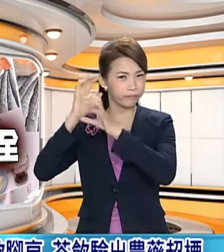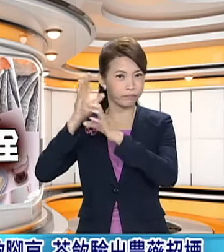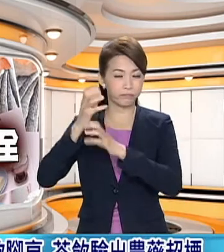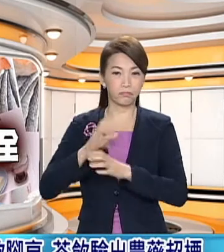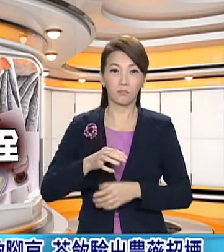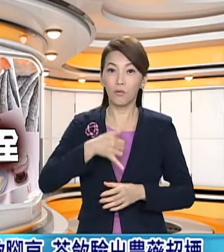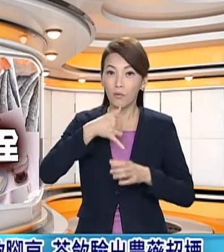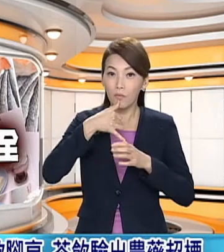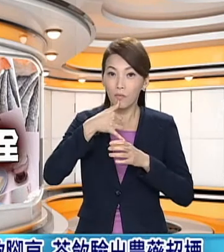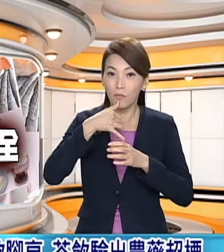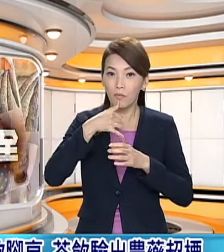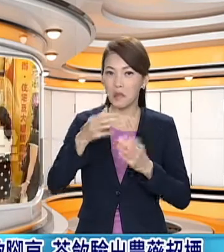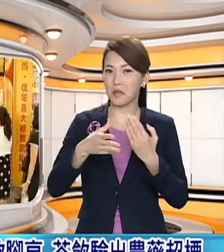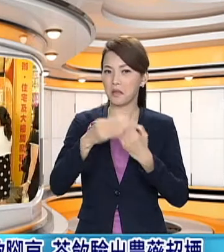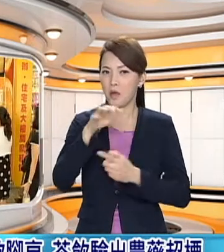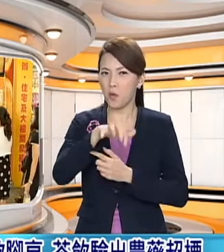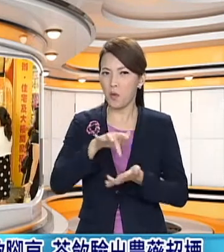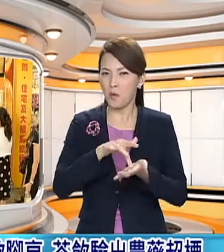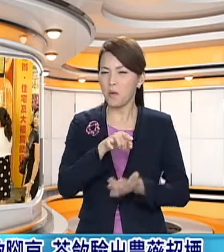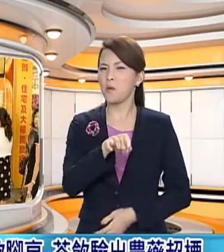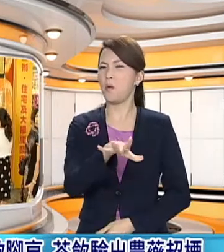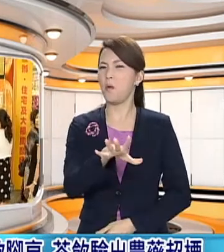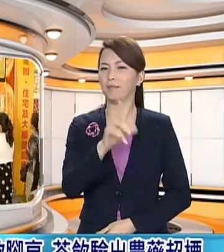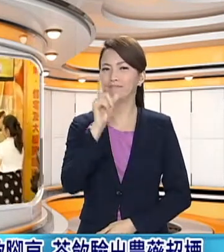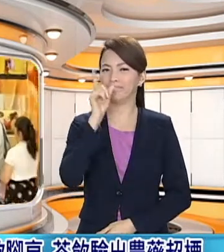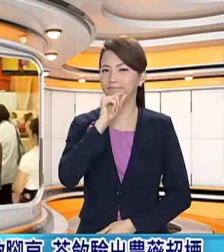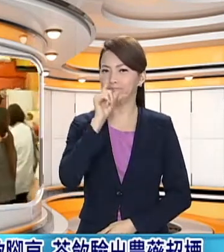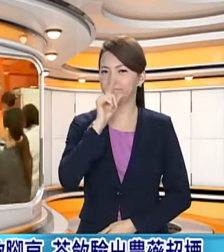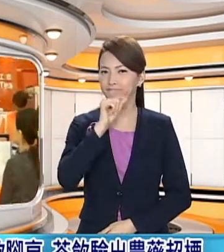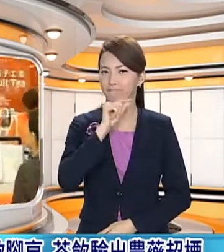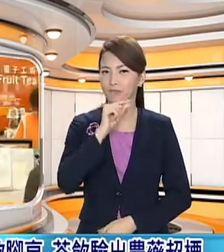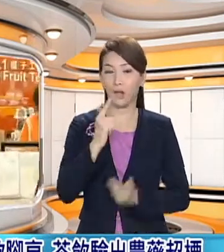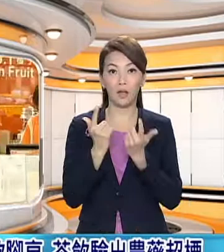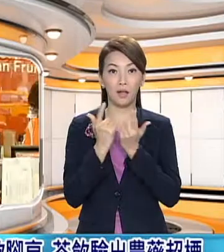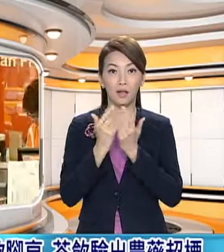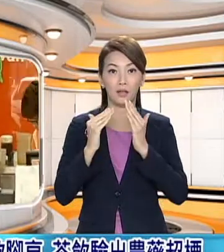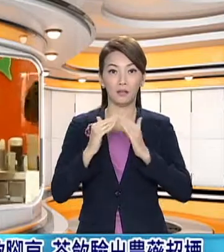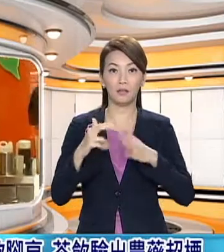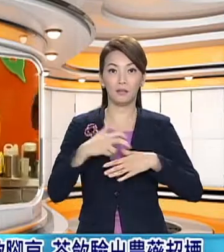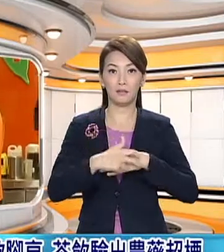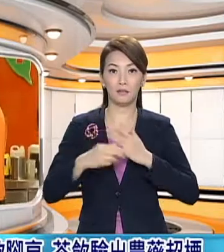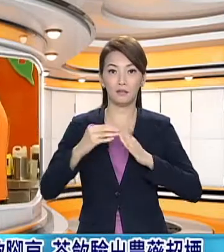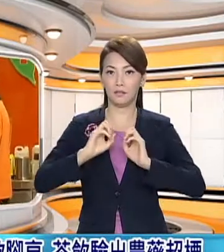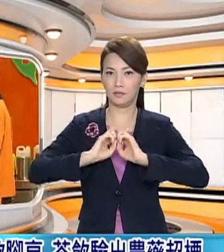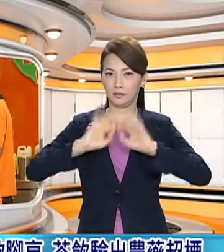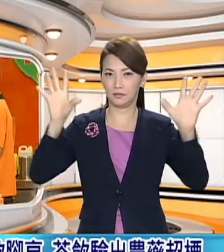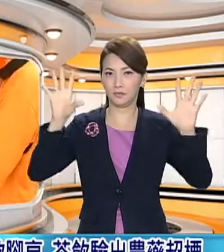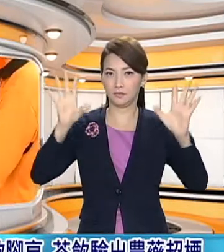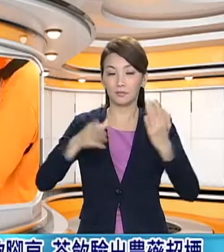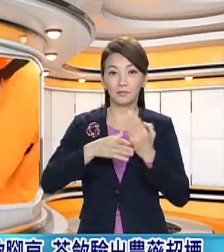茶饮农药风波持续扩大，台北市卫生局公布了第二波茶叶抽验的结